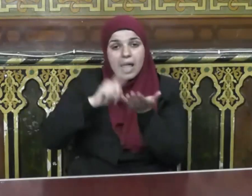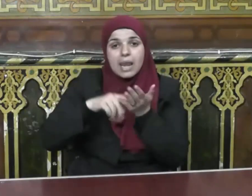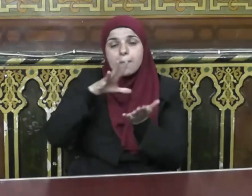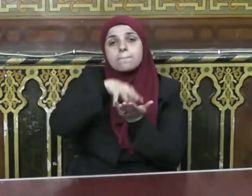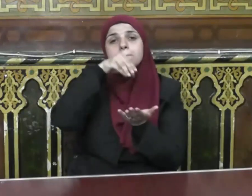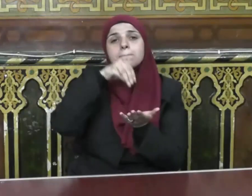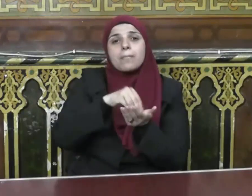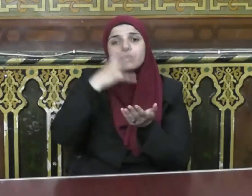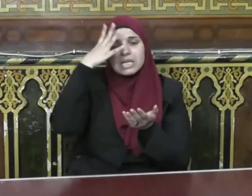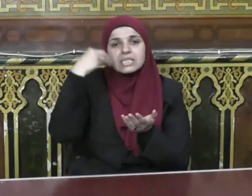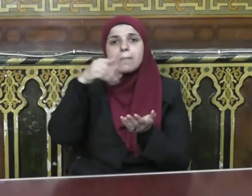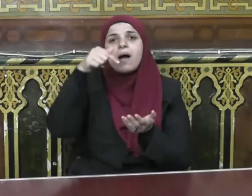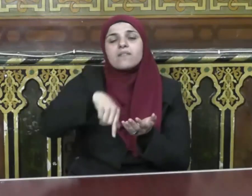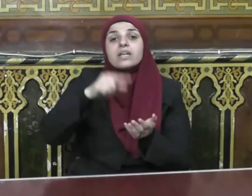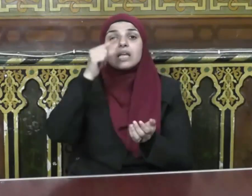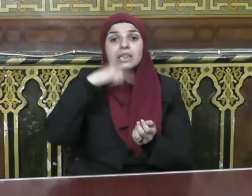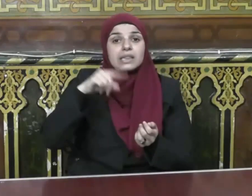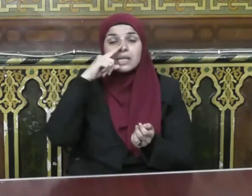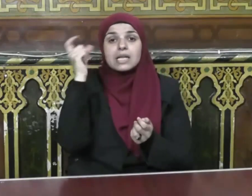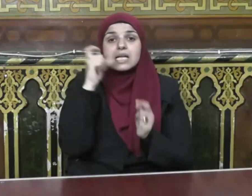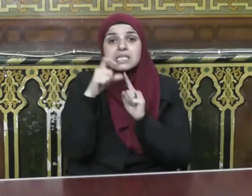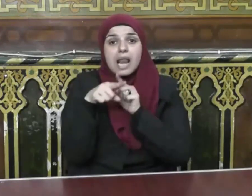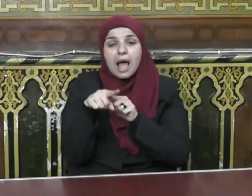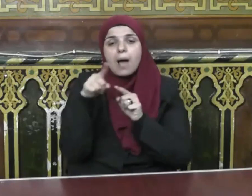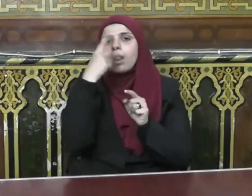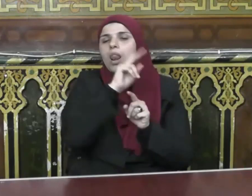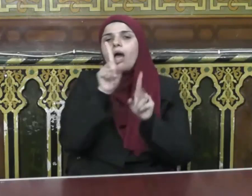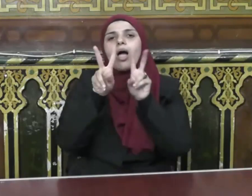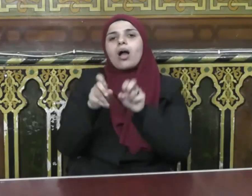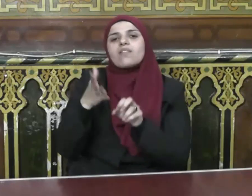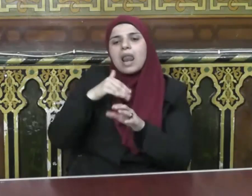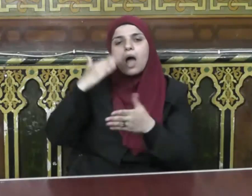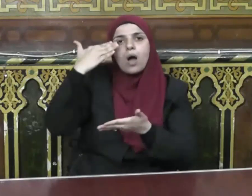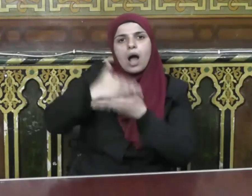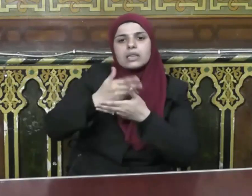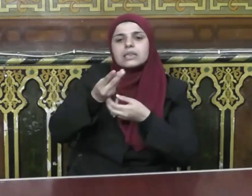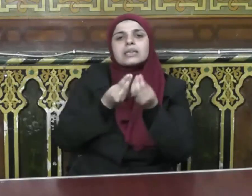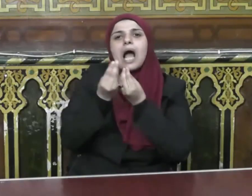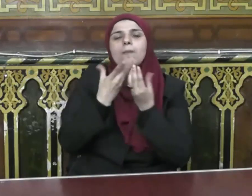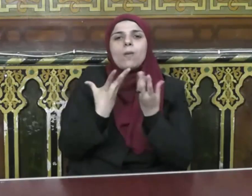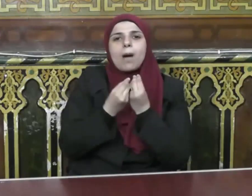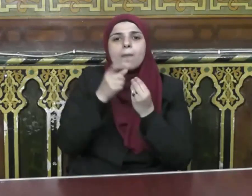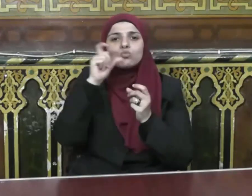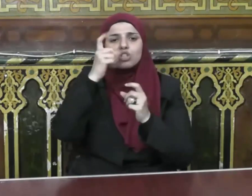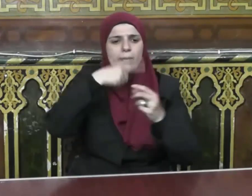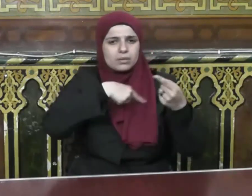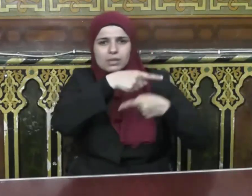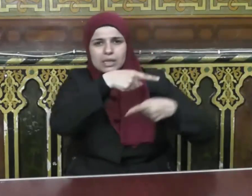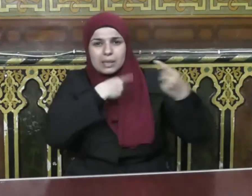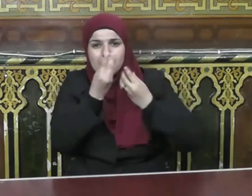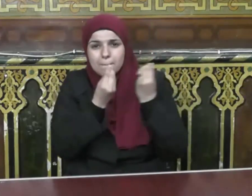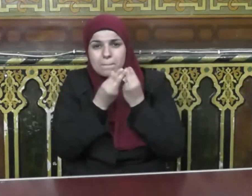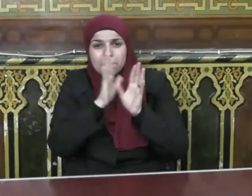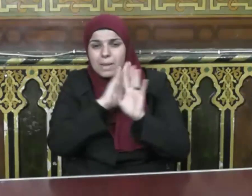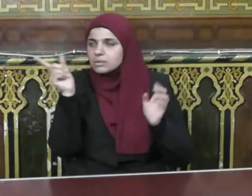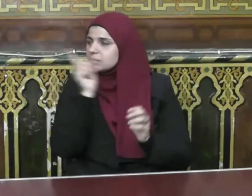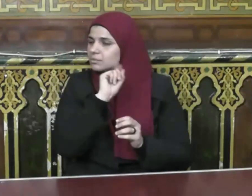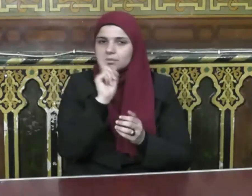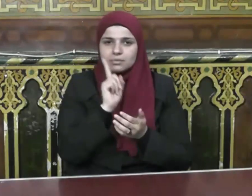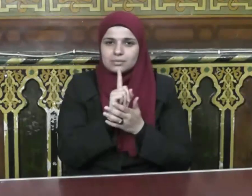في الإسلام لا يقف عند حد تعامل المسلمين بعضهم مع بعضٍ فحسب، بل